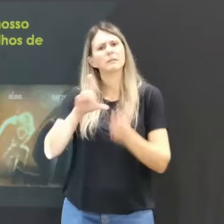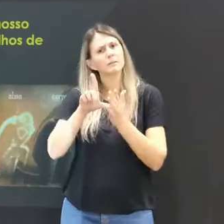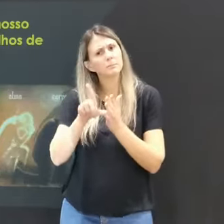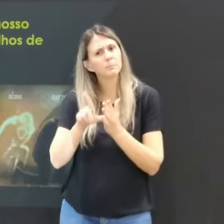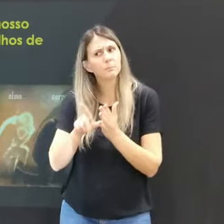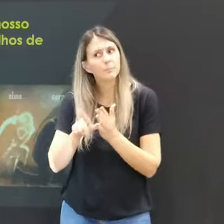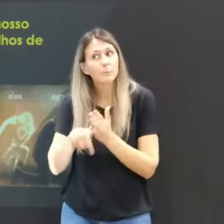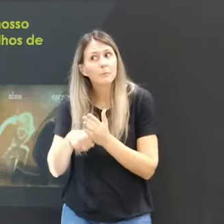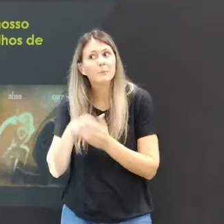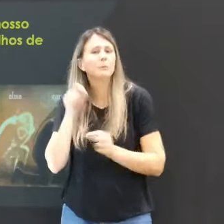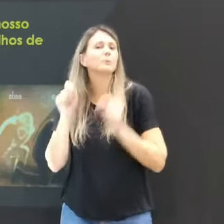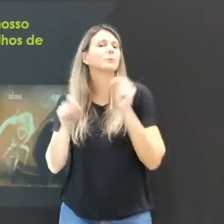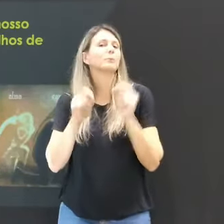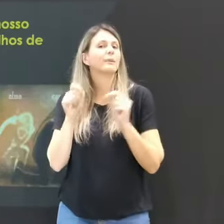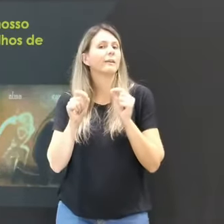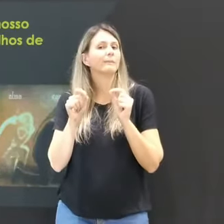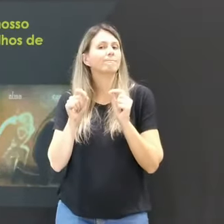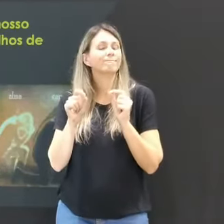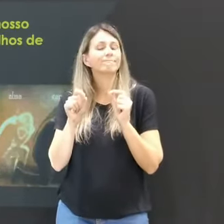Aí depois, né? O que acontece?